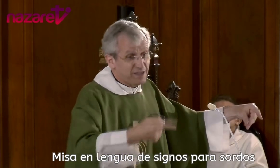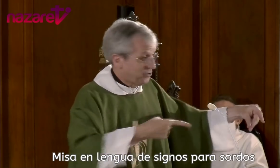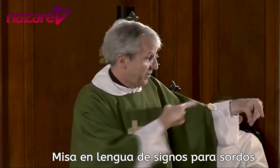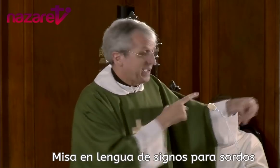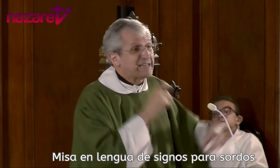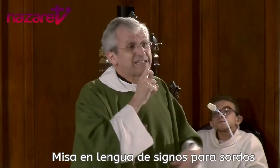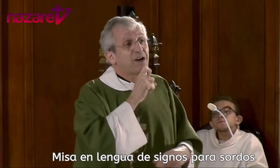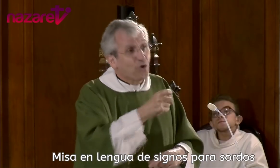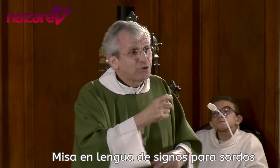diciendo, está